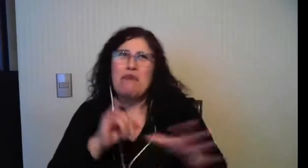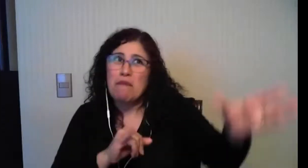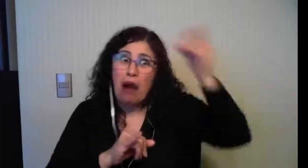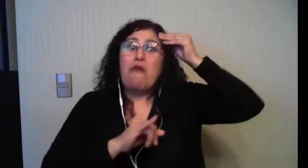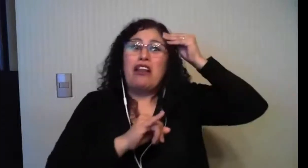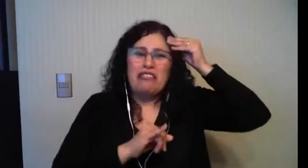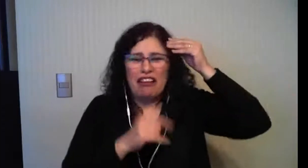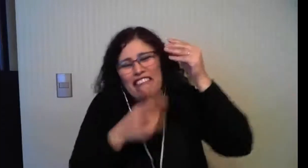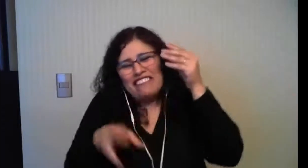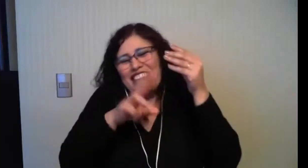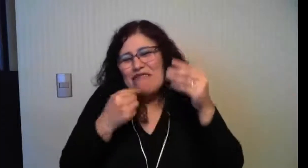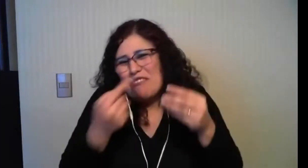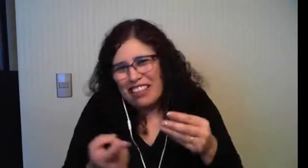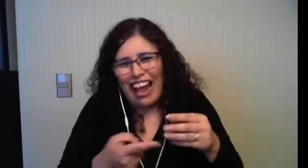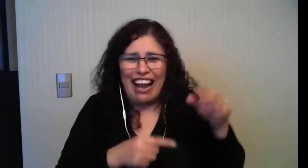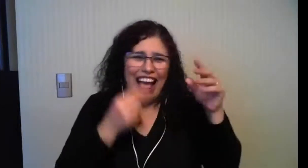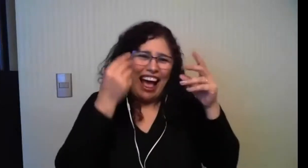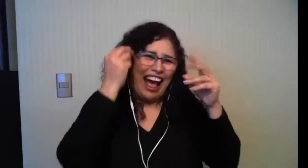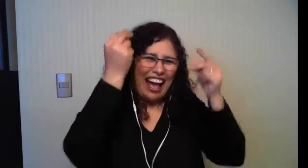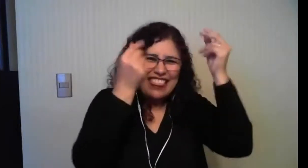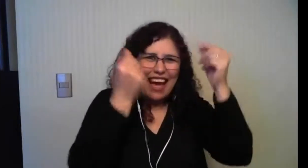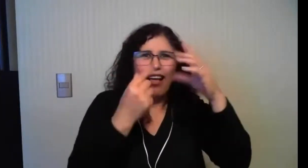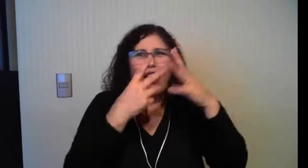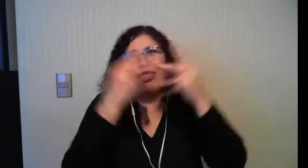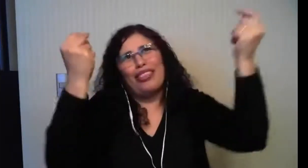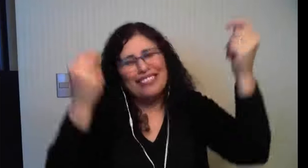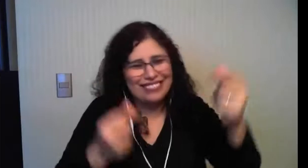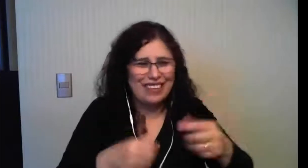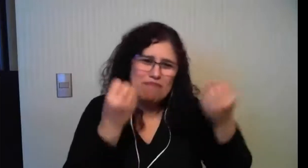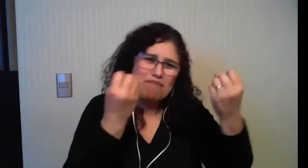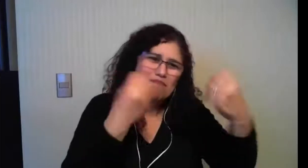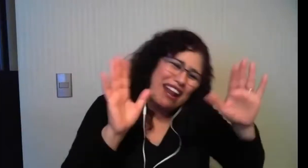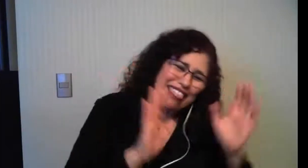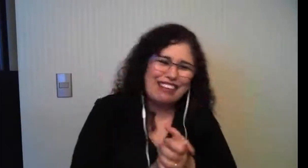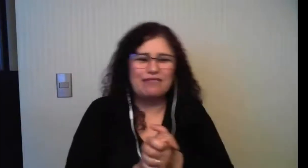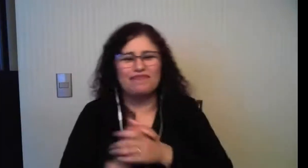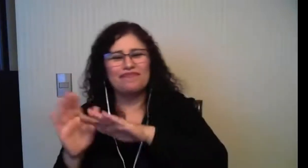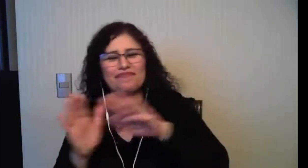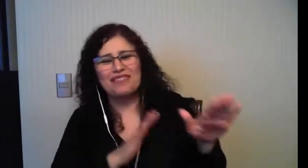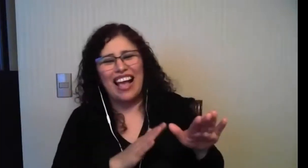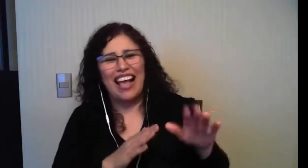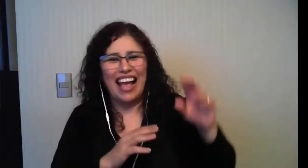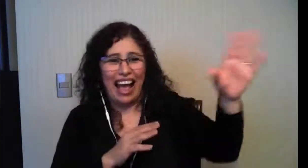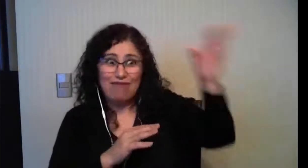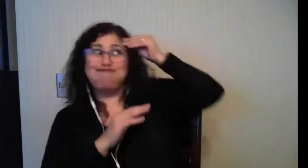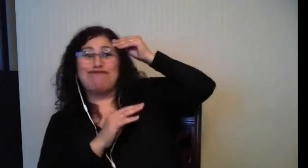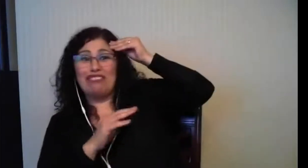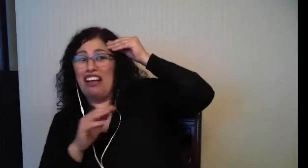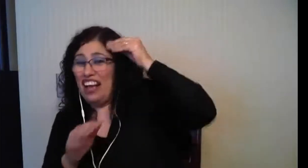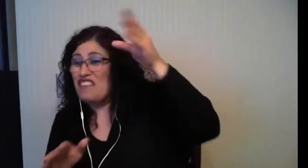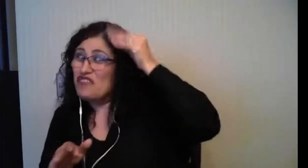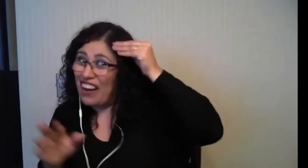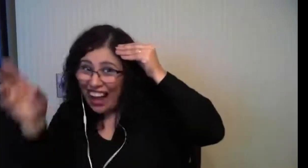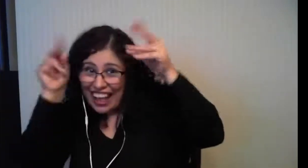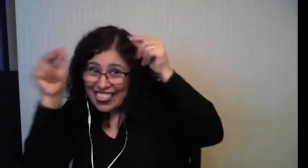acuerdo le pregunto, es que se me fue la idea. Iba a preguntar algo relacionado con eso, Ya, pero ordene su ahí me voy a idea y acordar. me preguntan. Ya.